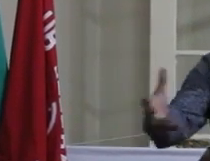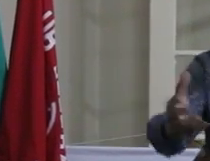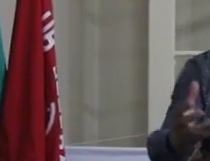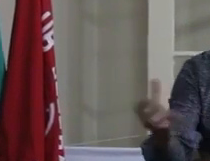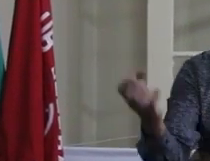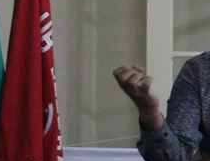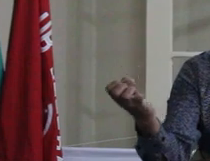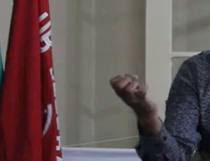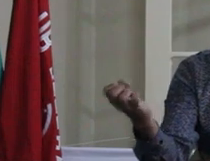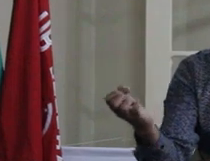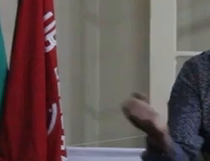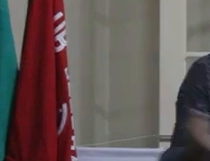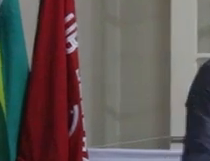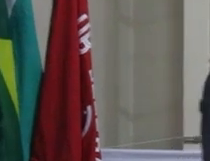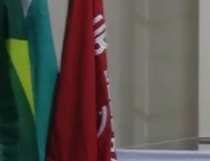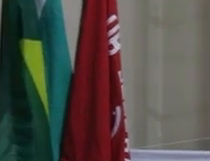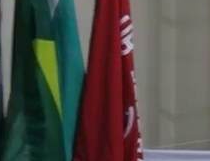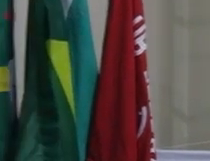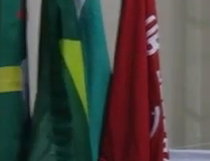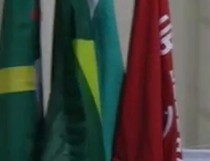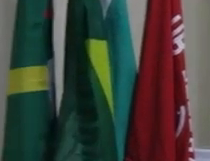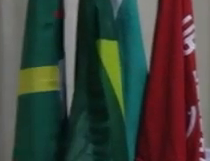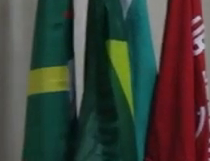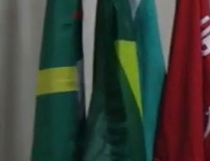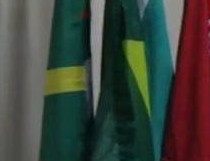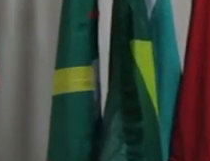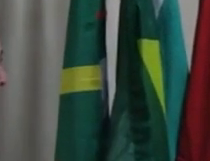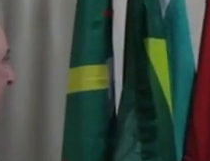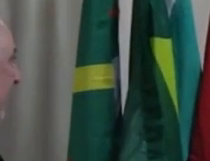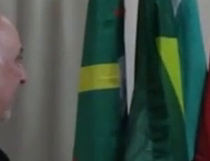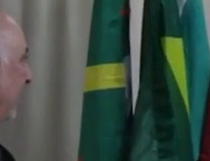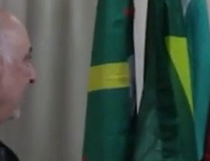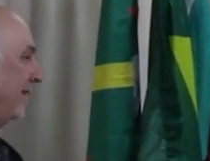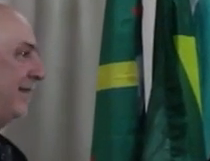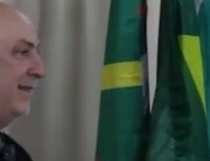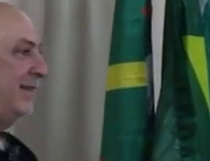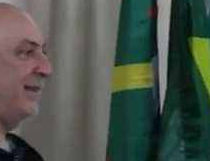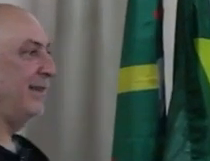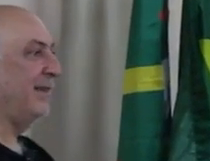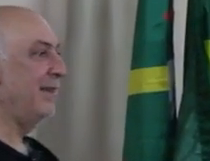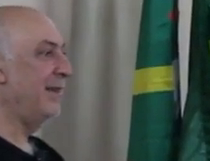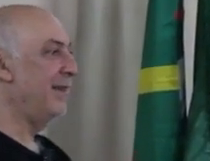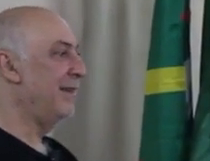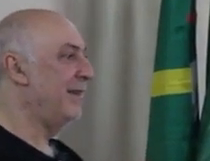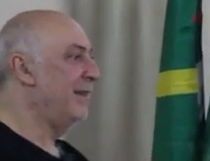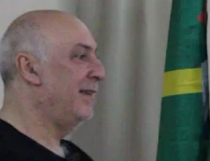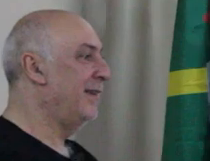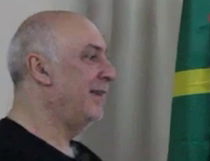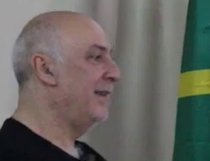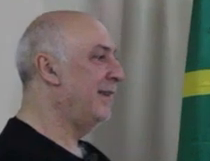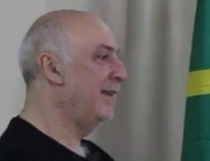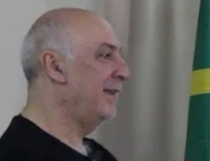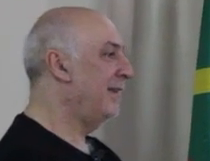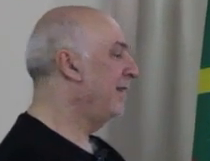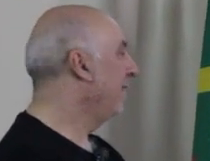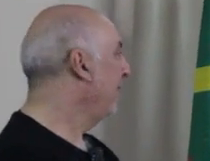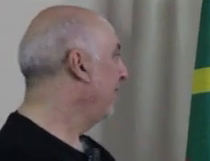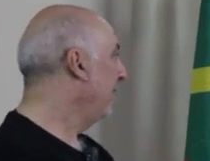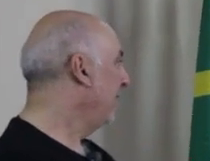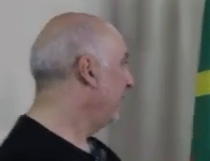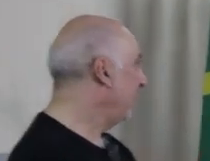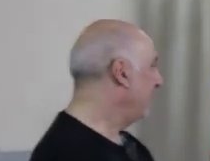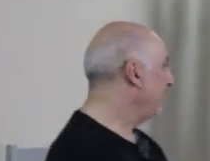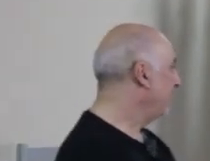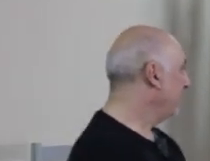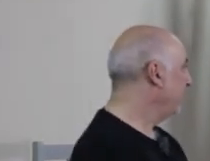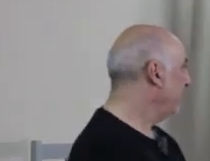que você acabou de relatar quando você fala de Lapa. Estive com a Cindy Juca, nossa colega e amiga, hoje professora administradora. Fiz